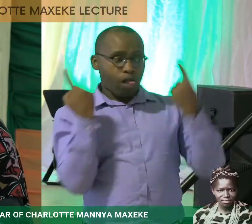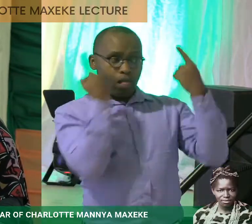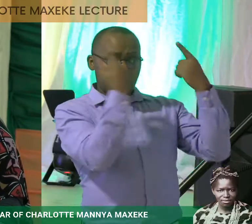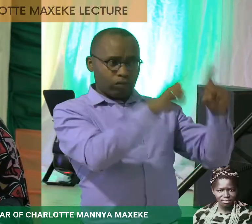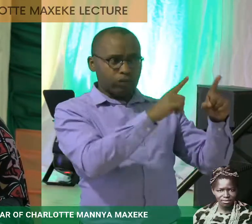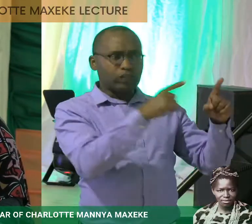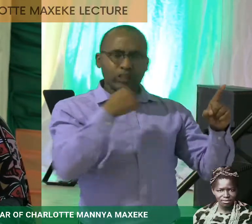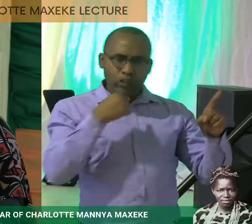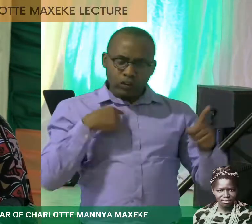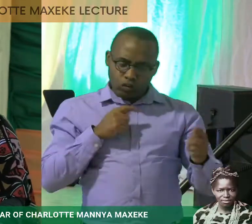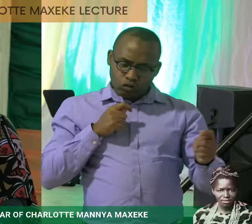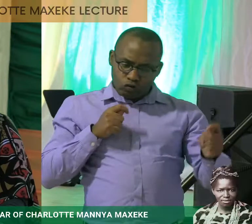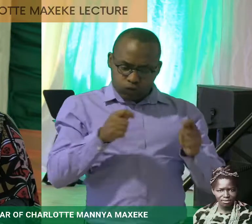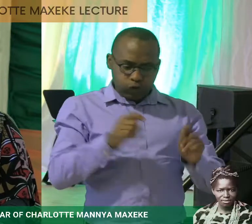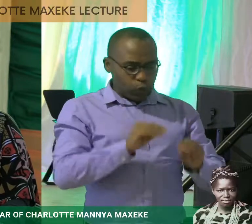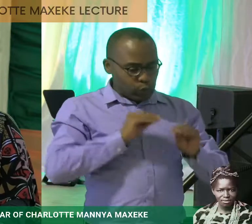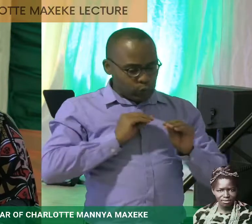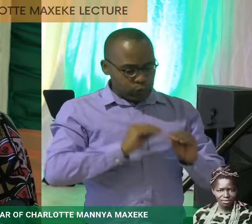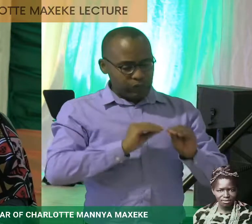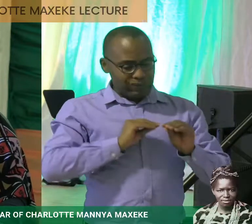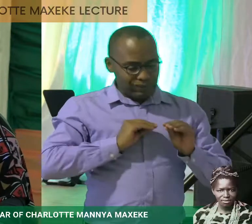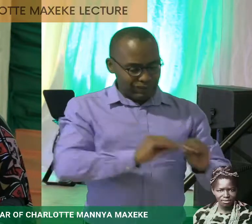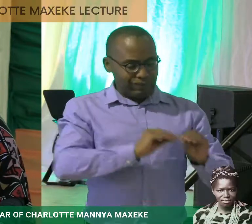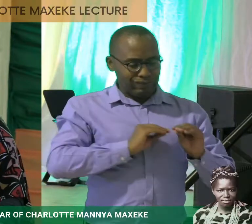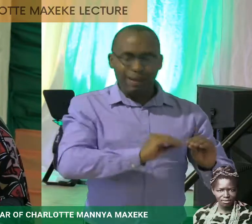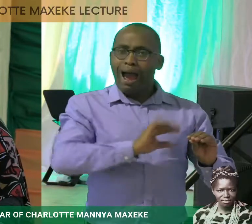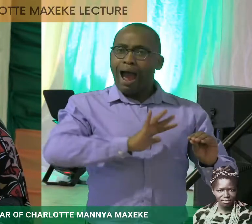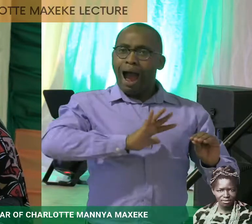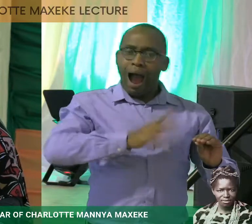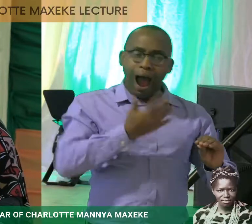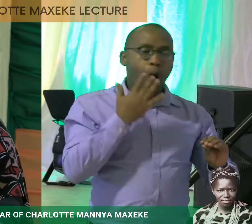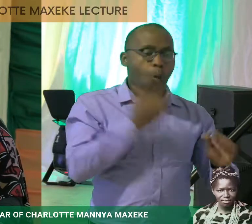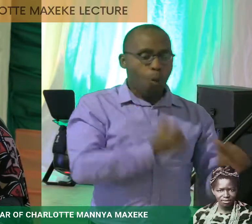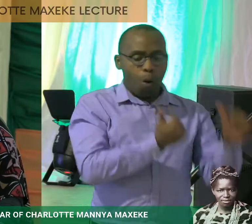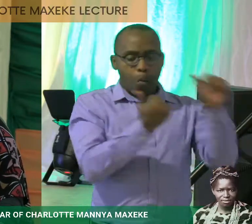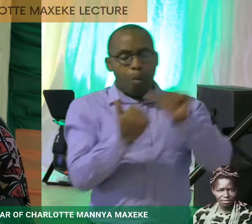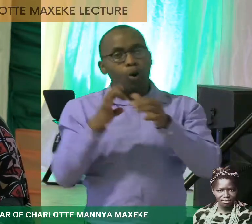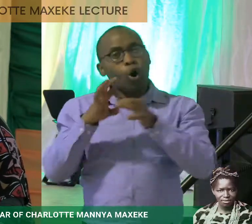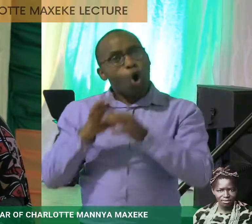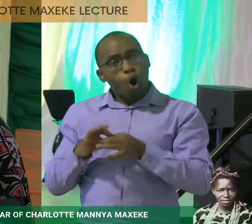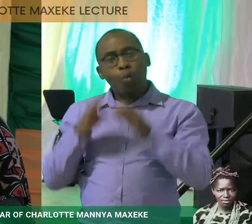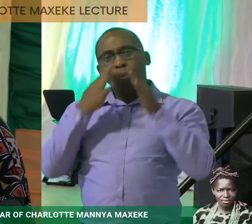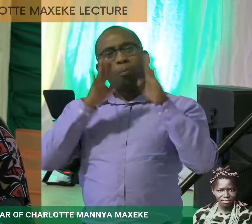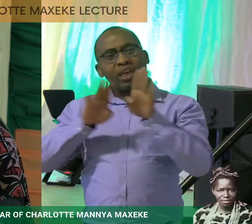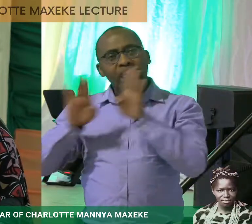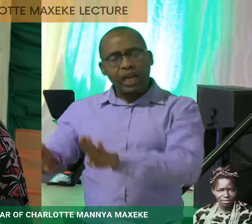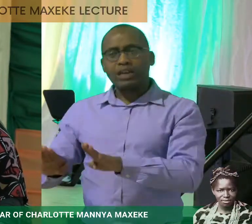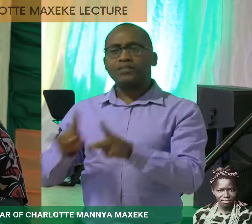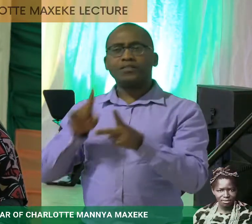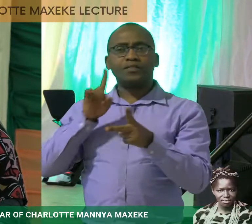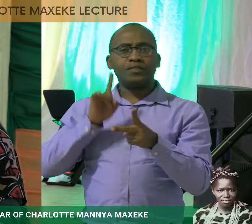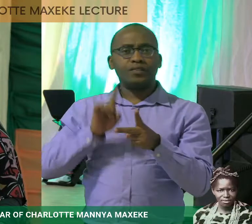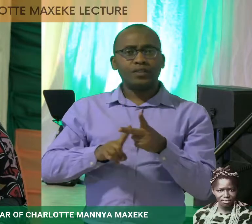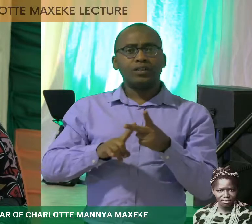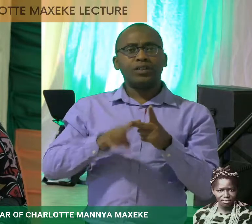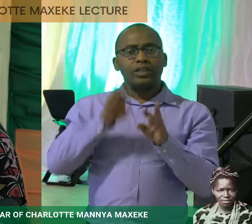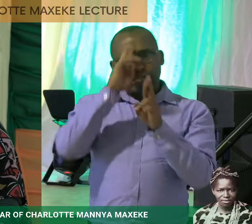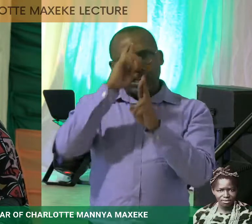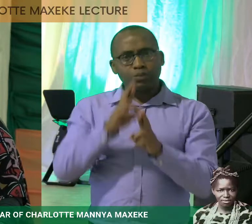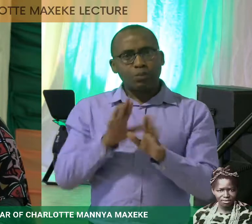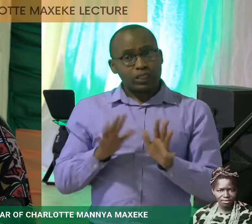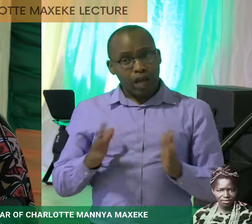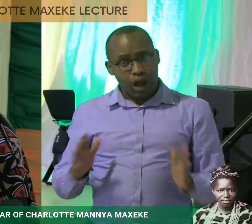abanalo njengeenkokheli zamasiko nenkcubeko yethu. Masiko lawo angahambisaniyo